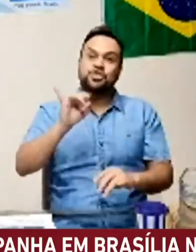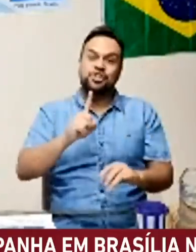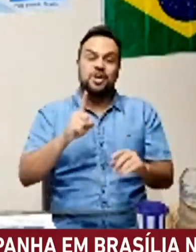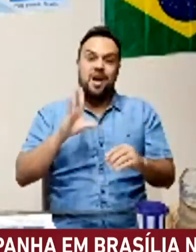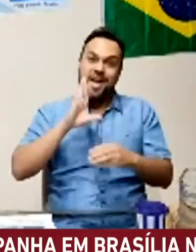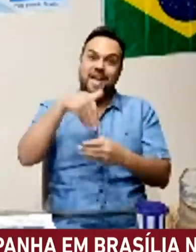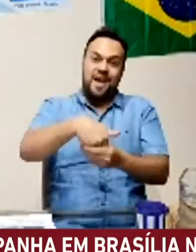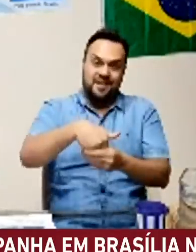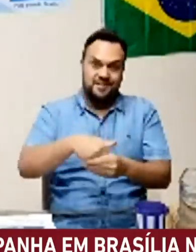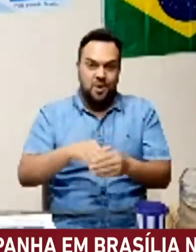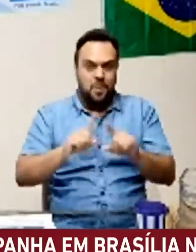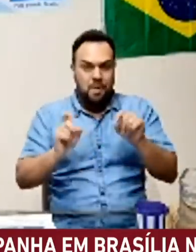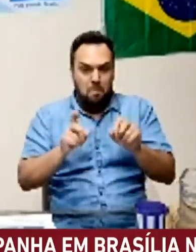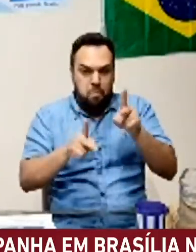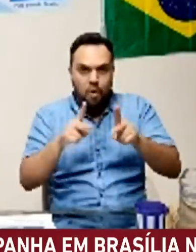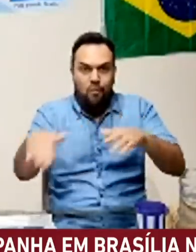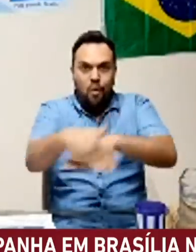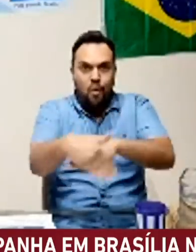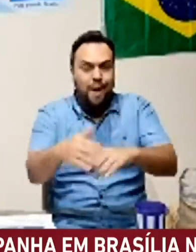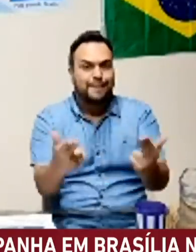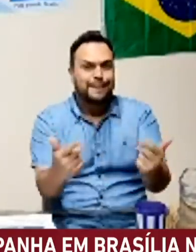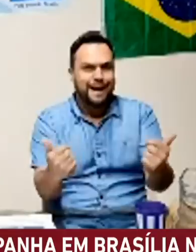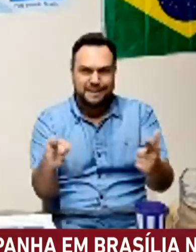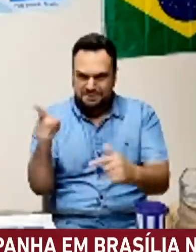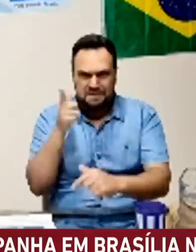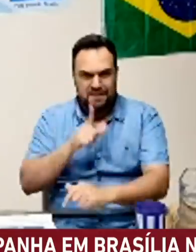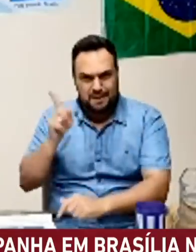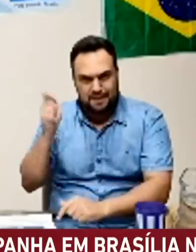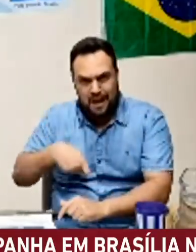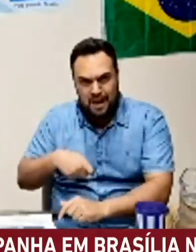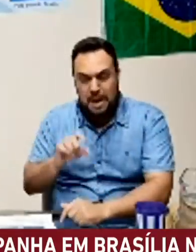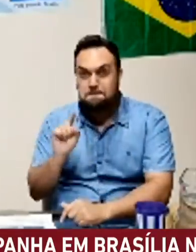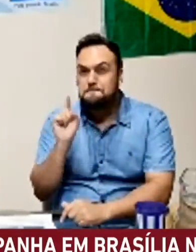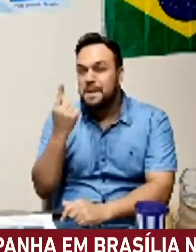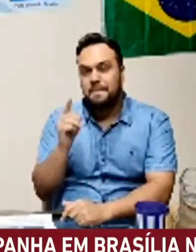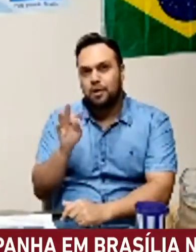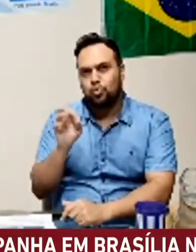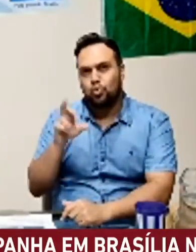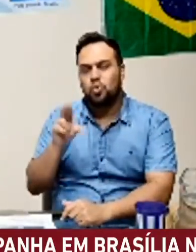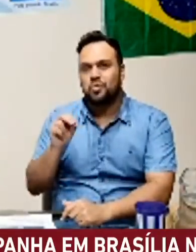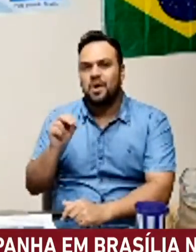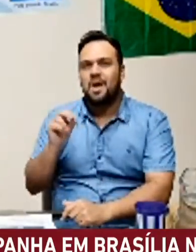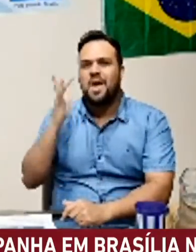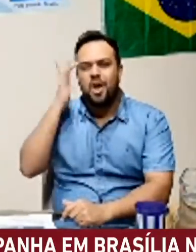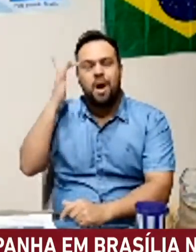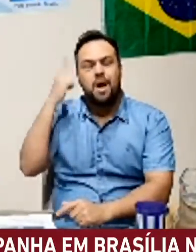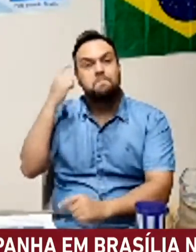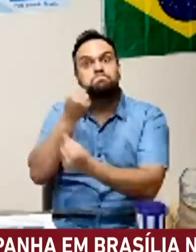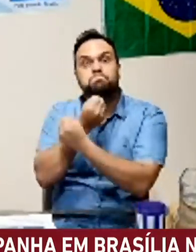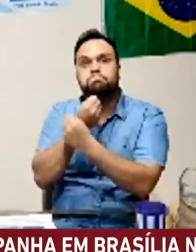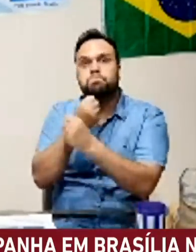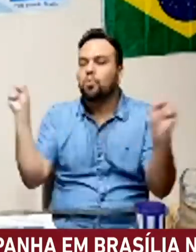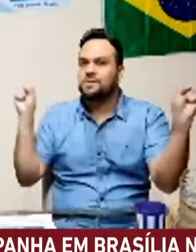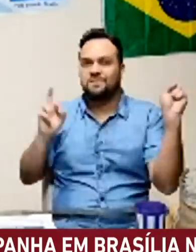rua. Vai ganhar no primeiro turno? Eu acho difícil. Difícil não.